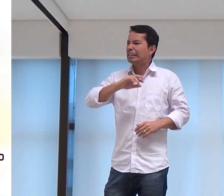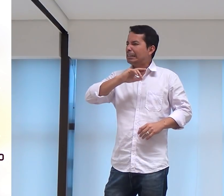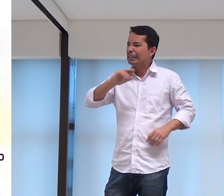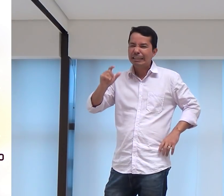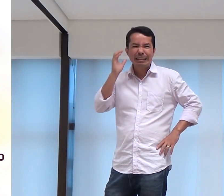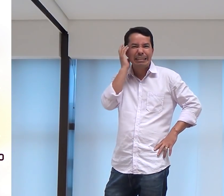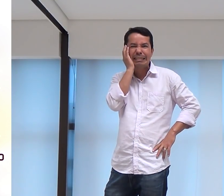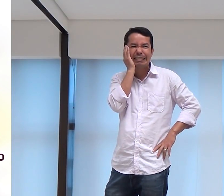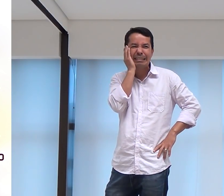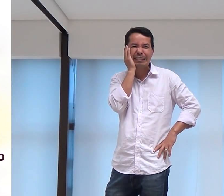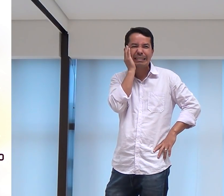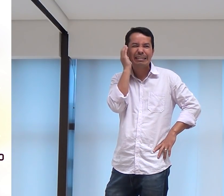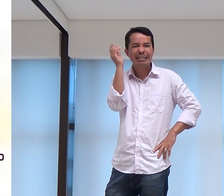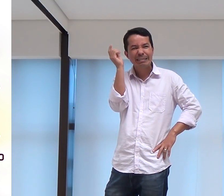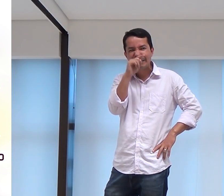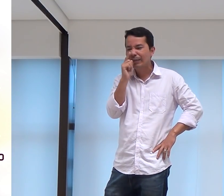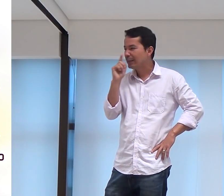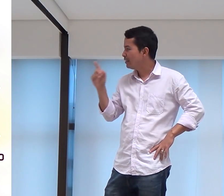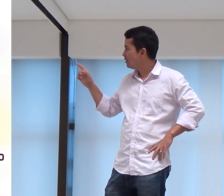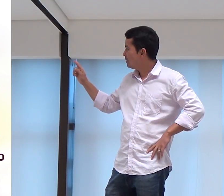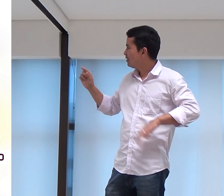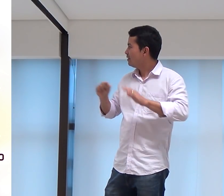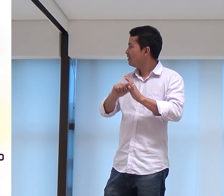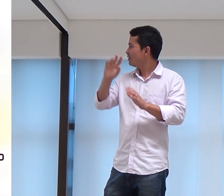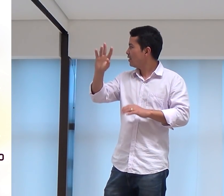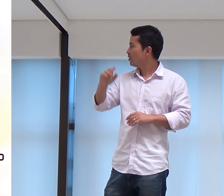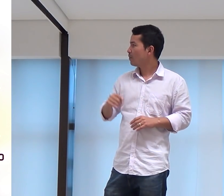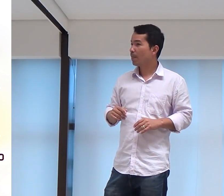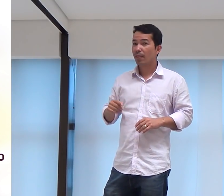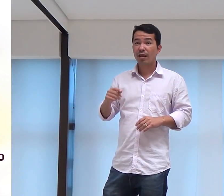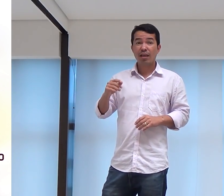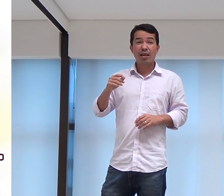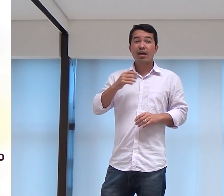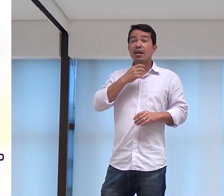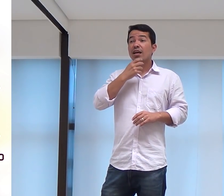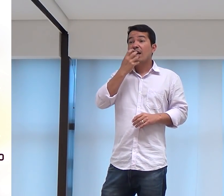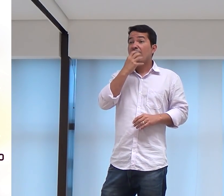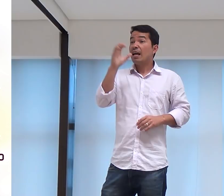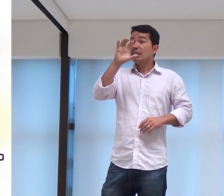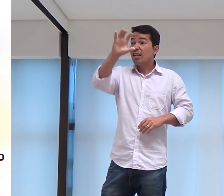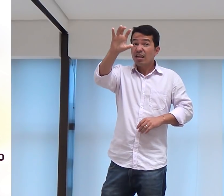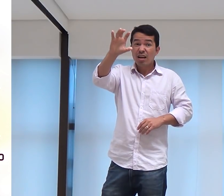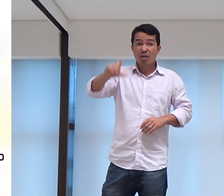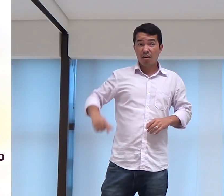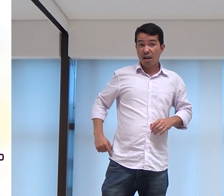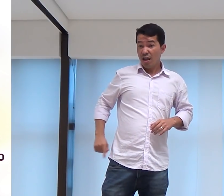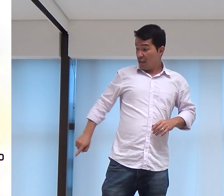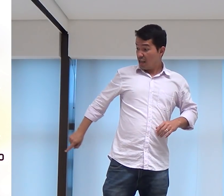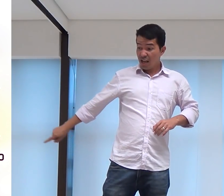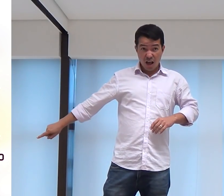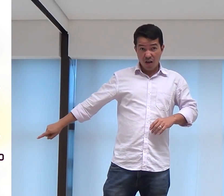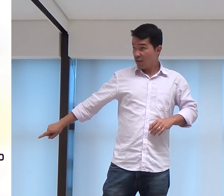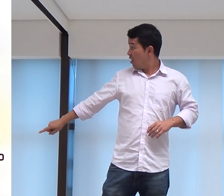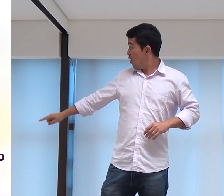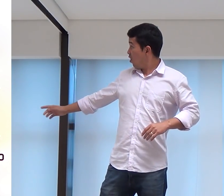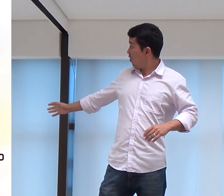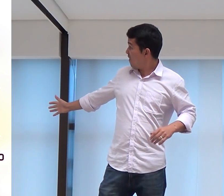Agora o negócio fica bem diferente mesmo. Olha só, versículo 4. E a cauda do dragão,